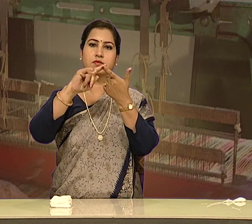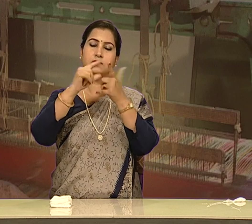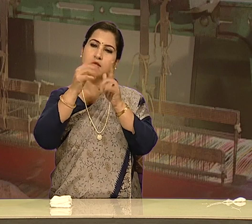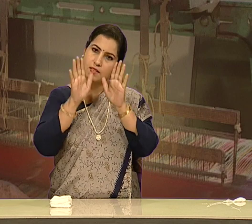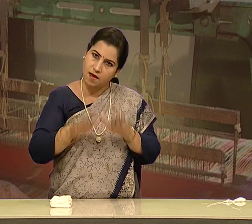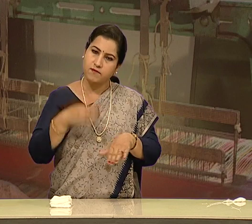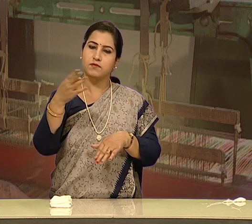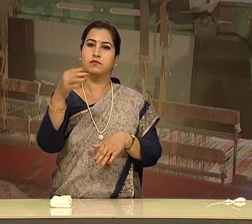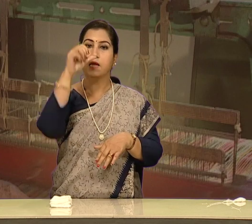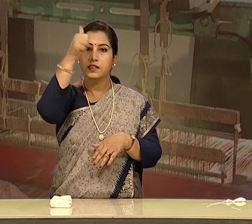बिनौले कहते हैं।